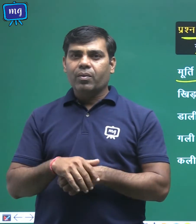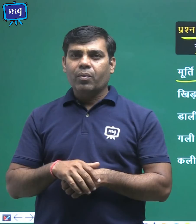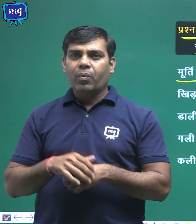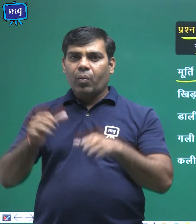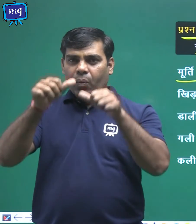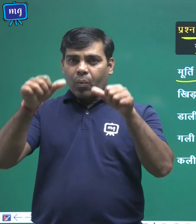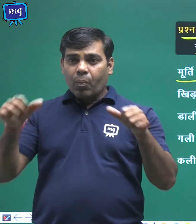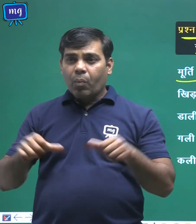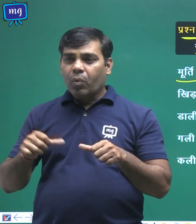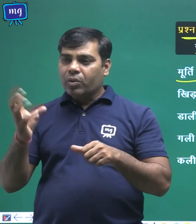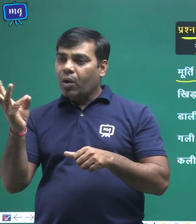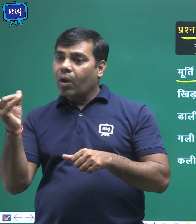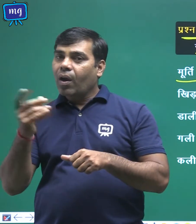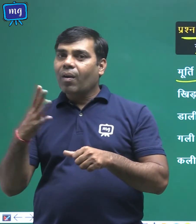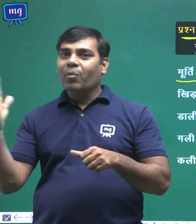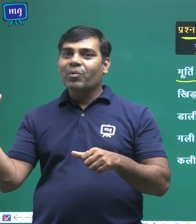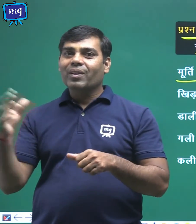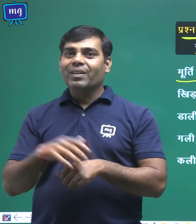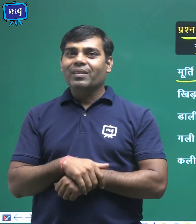मूर्तियाँ।